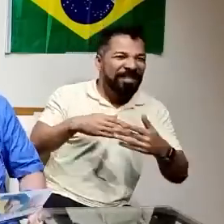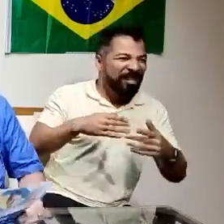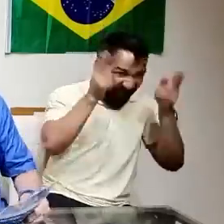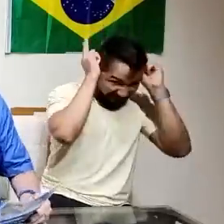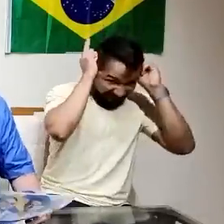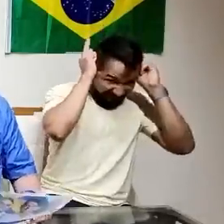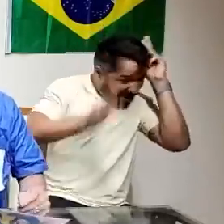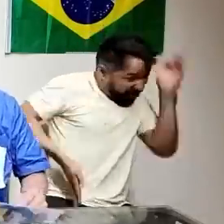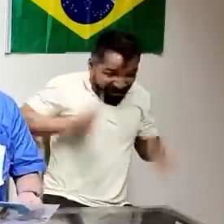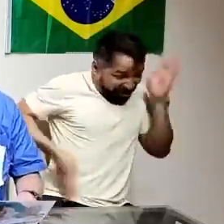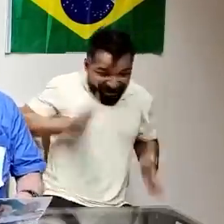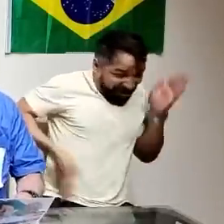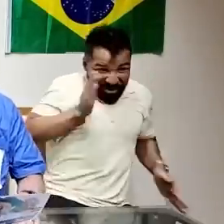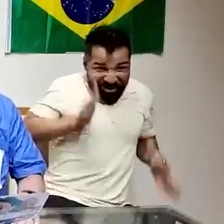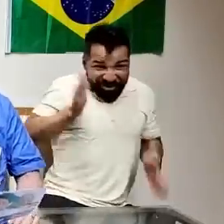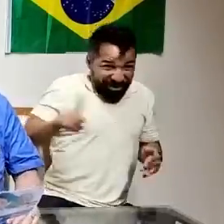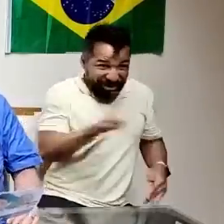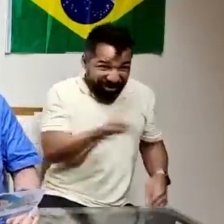aqui.